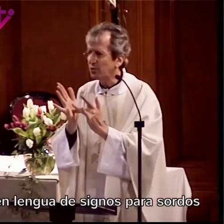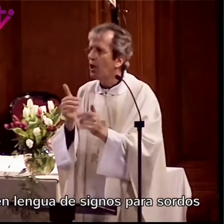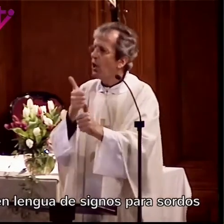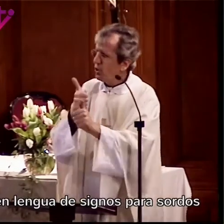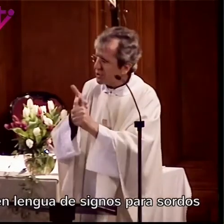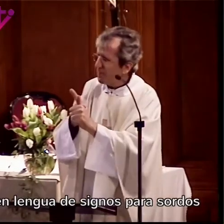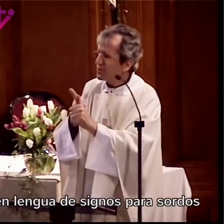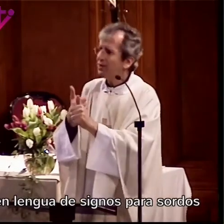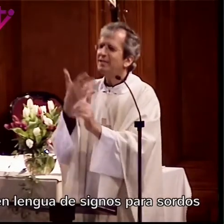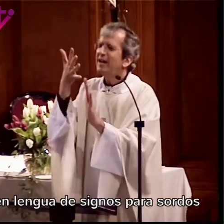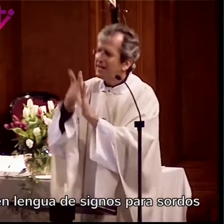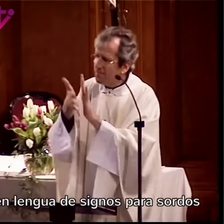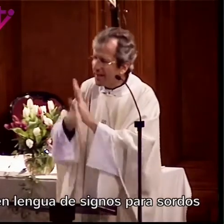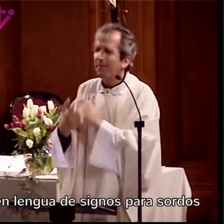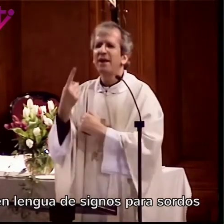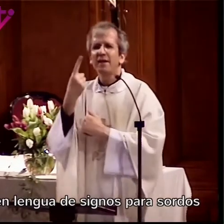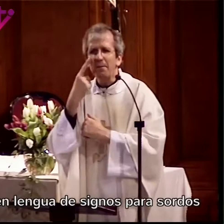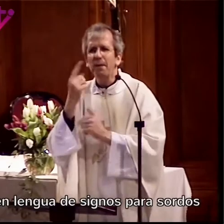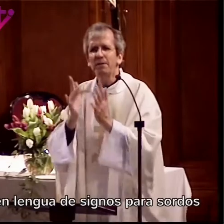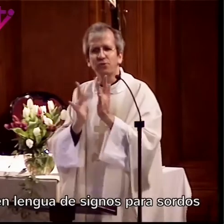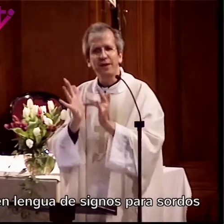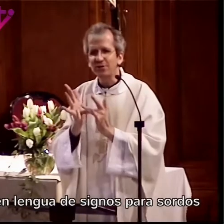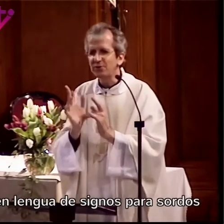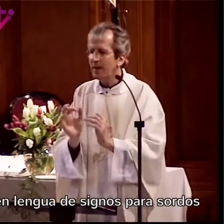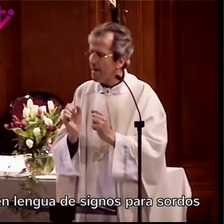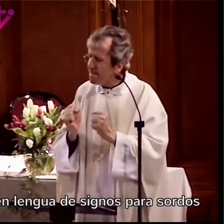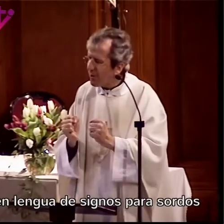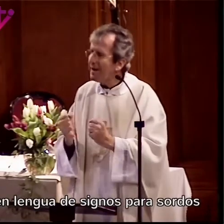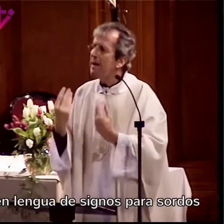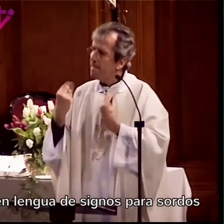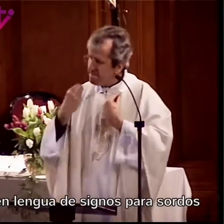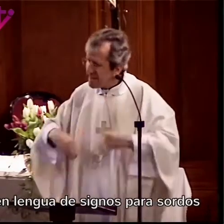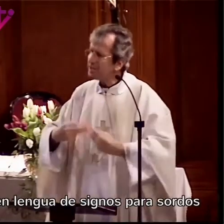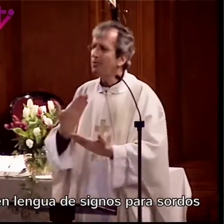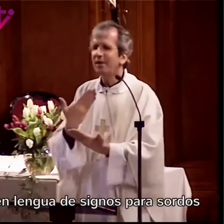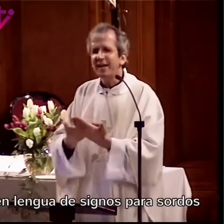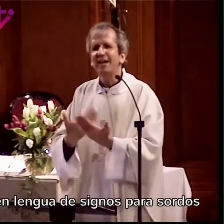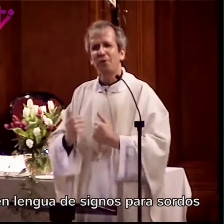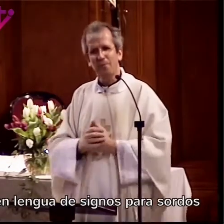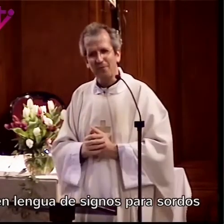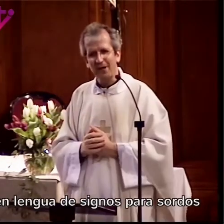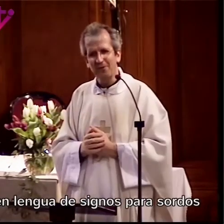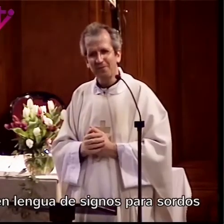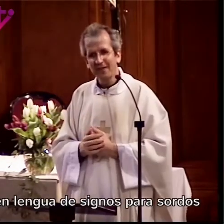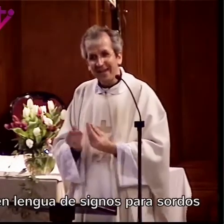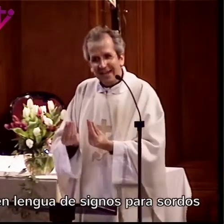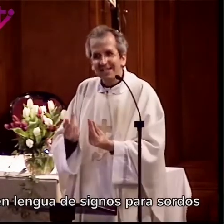los apóstoles le explicaban que habían visto a Jesús pero él mismo quería comprobarlo esa